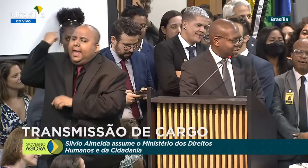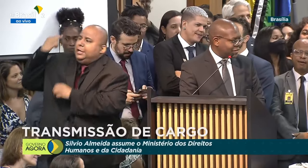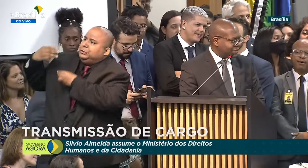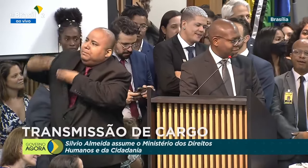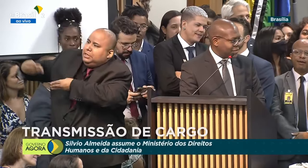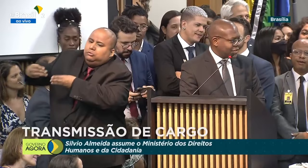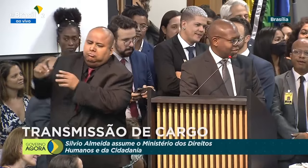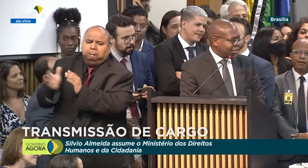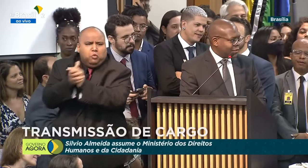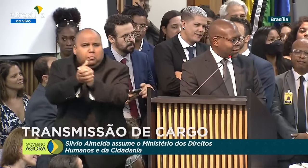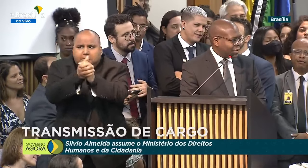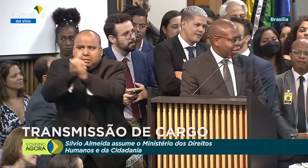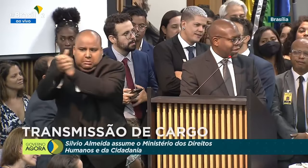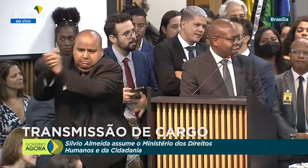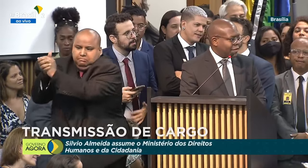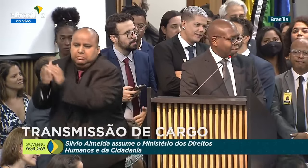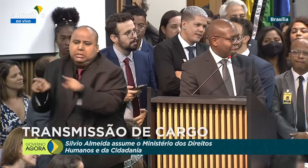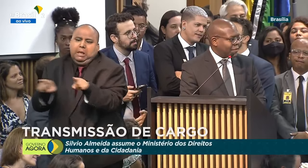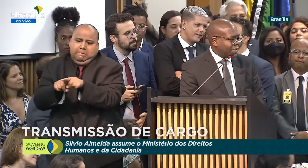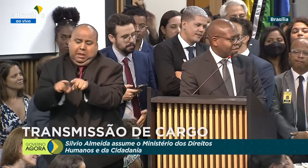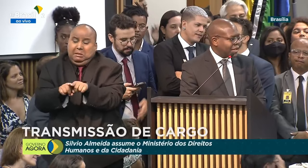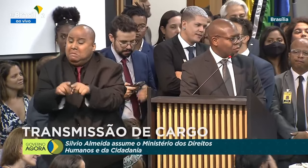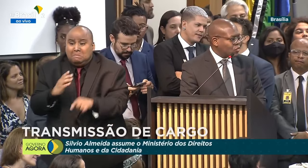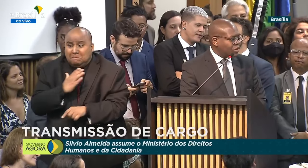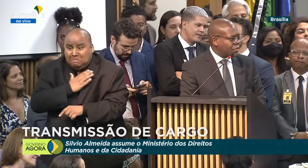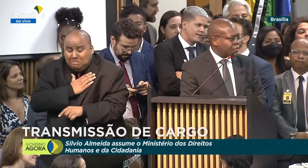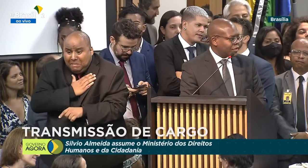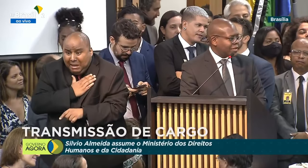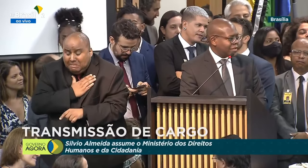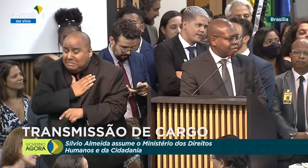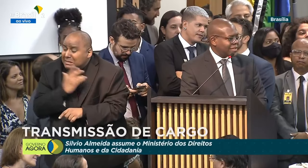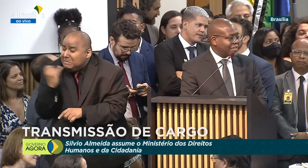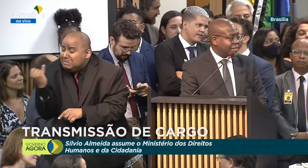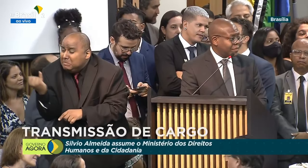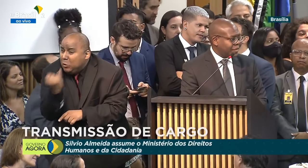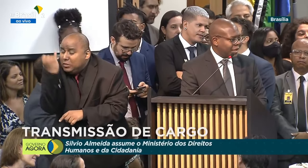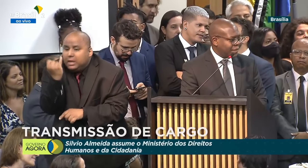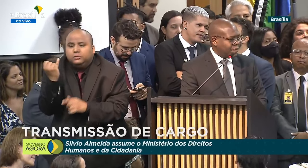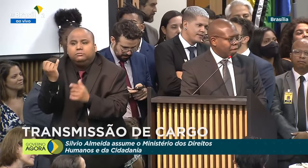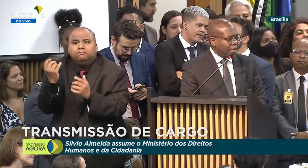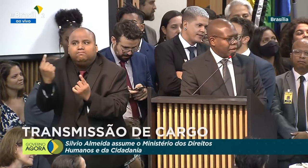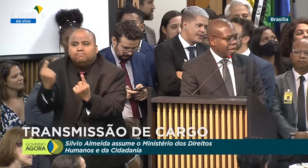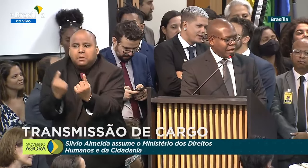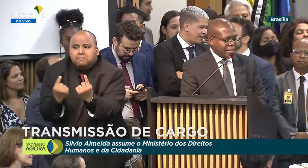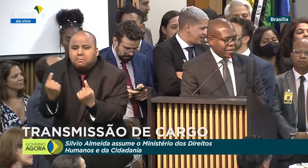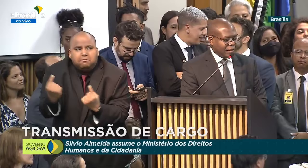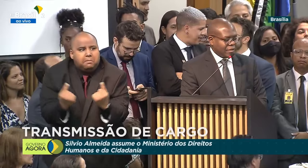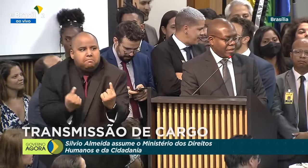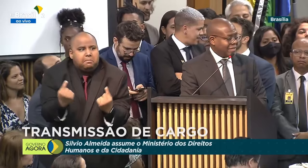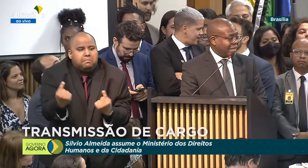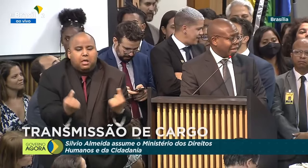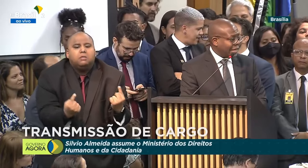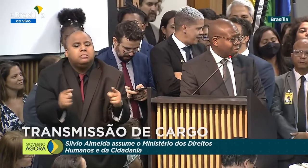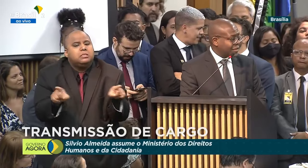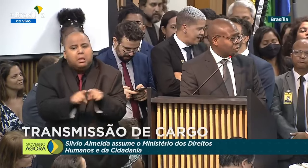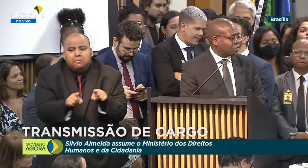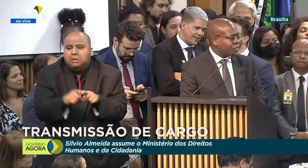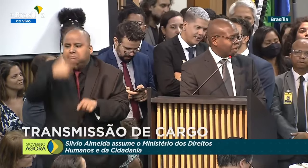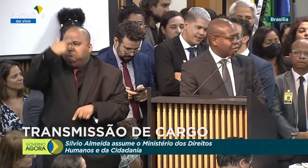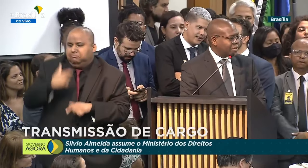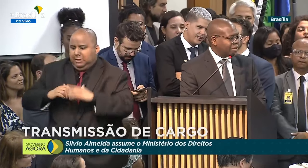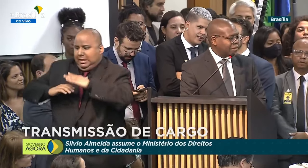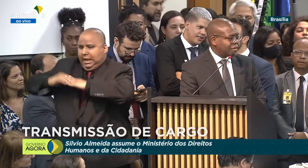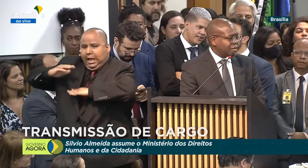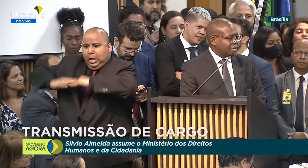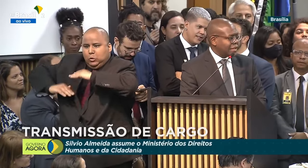às vezes ministras porque Para mim seria muito importante receber esse cargo